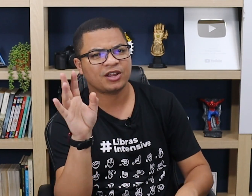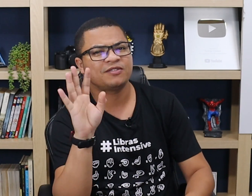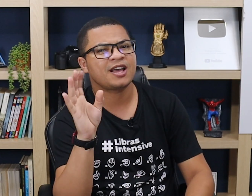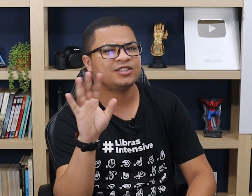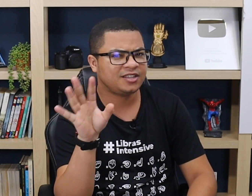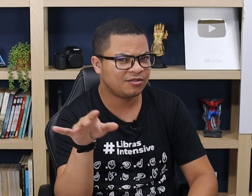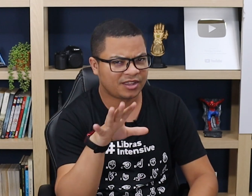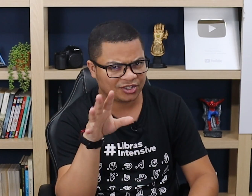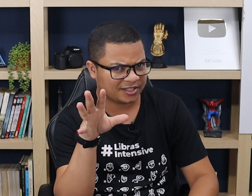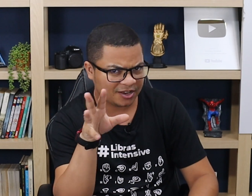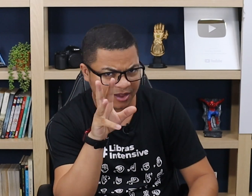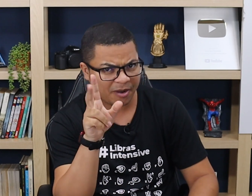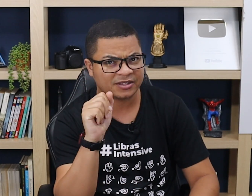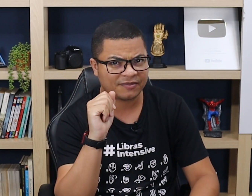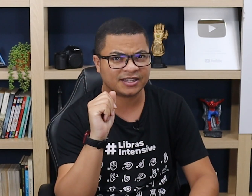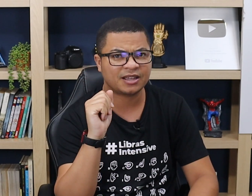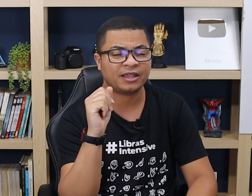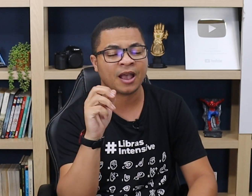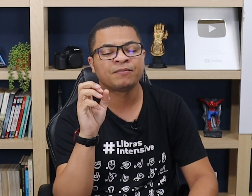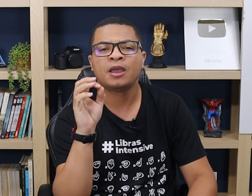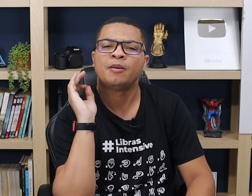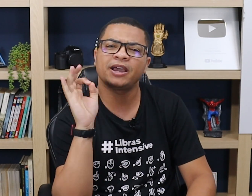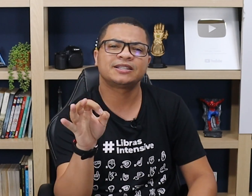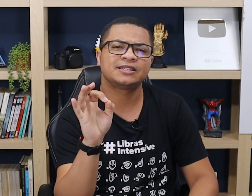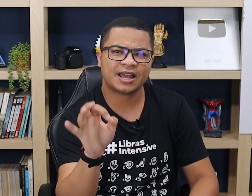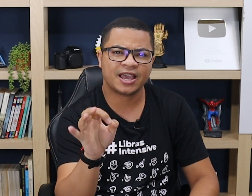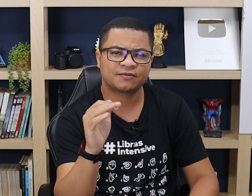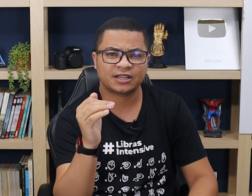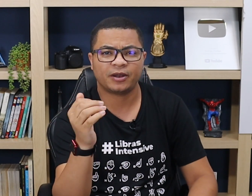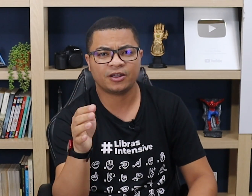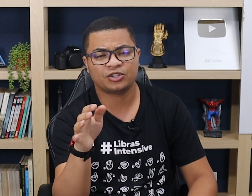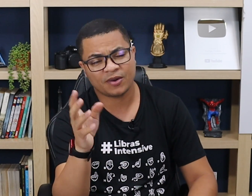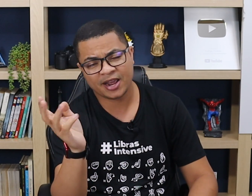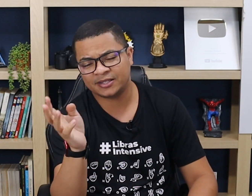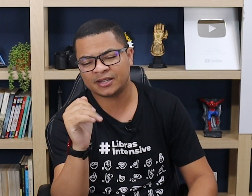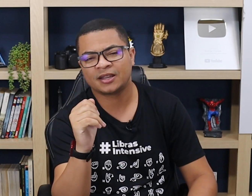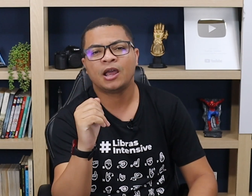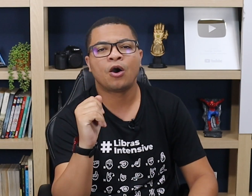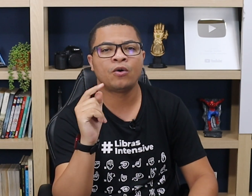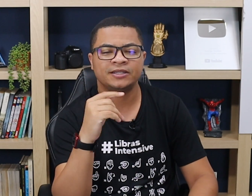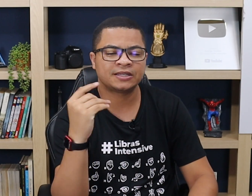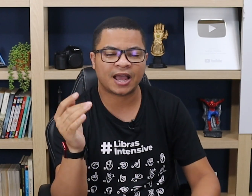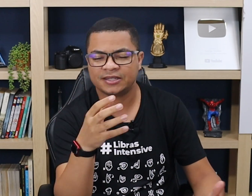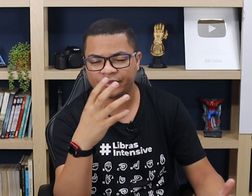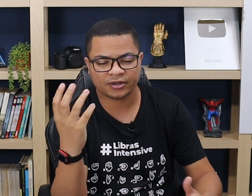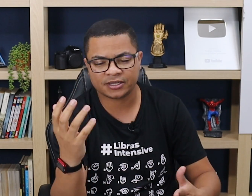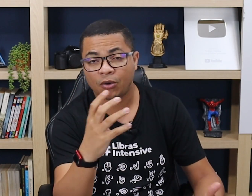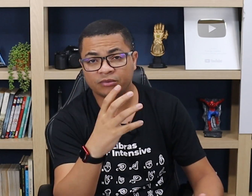uma atividadezinha o testezinho aí para você fazer também tá pega esses sinais que você aprendeu de doenças ou esses sinais dentro desse